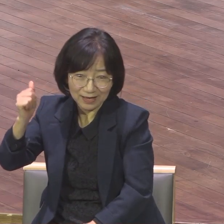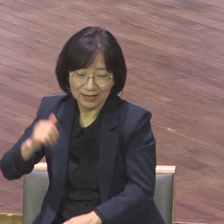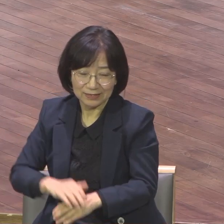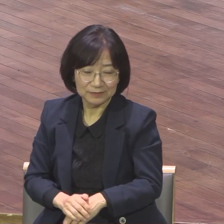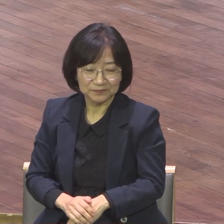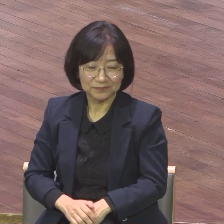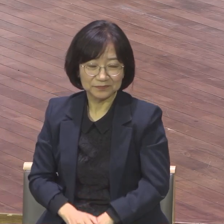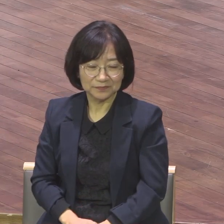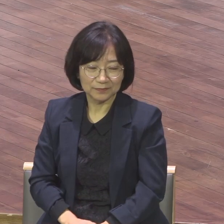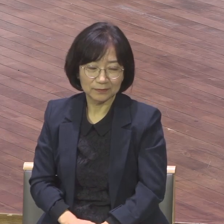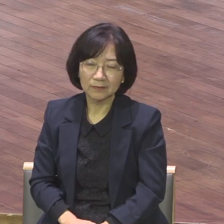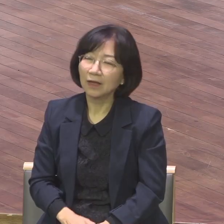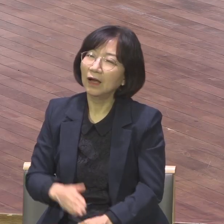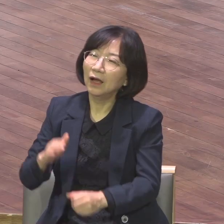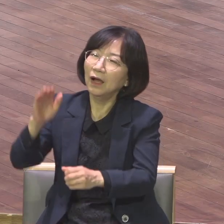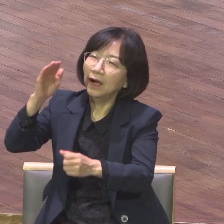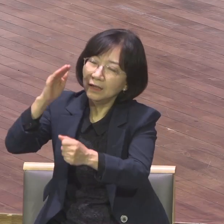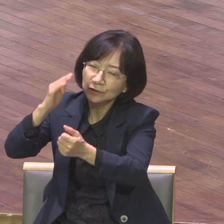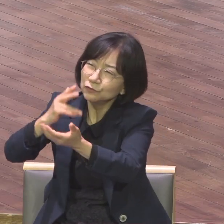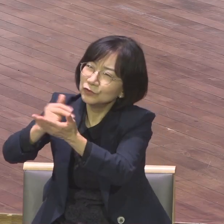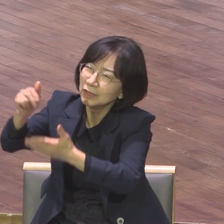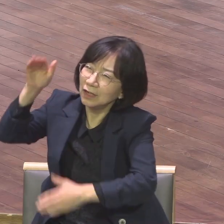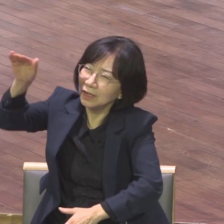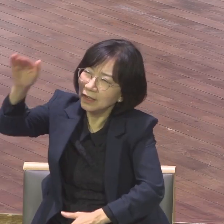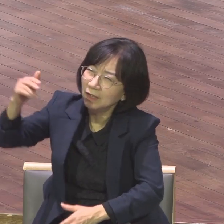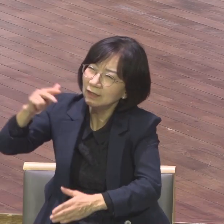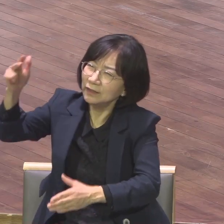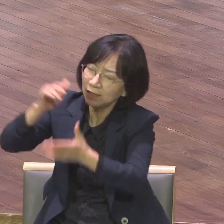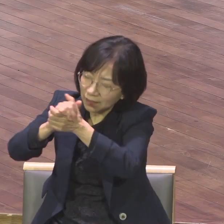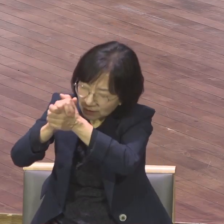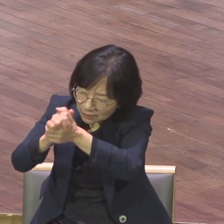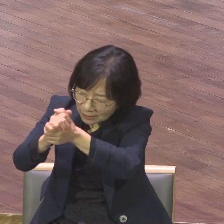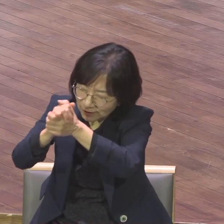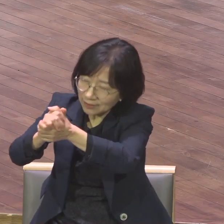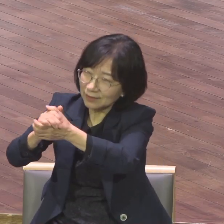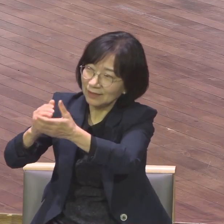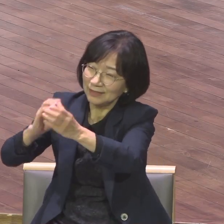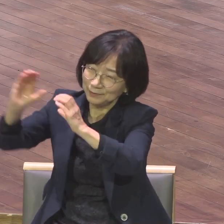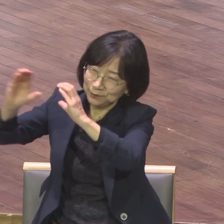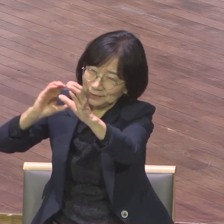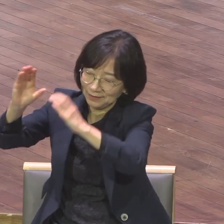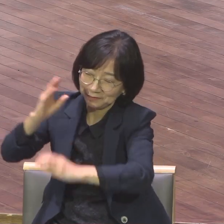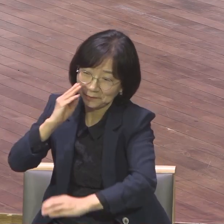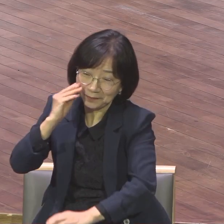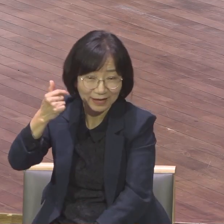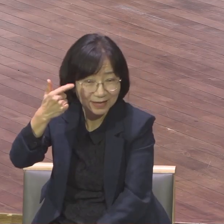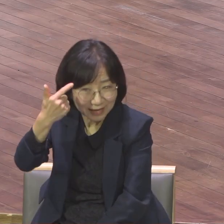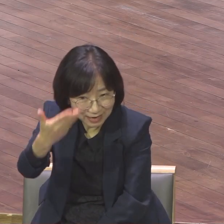얼마나 주님 앞에 간절히 얼마나 주여 부르며 주님과 소통하고 있는가.